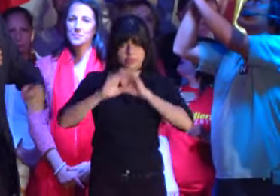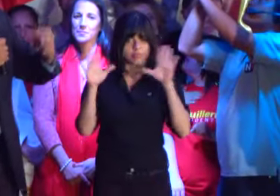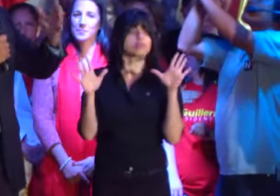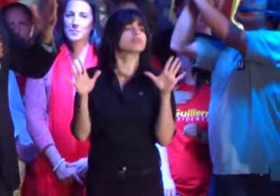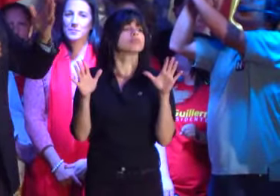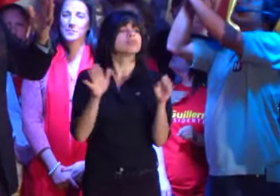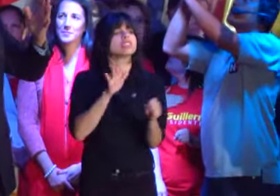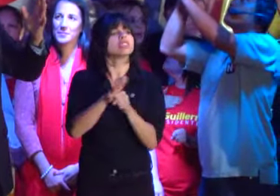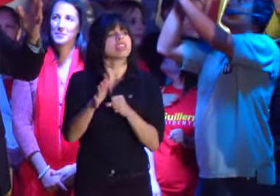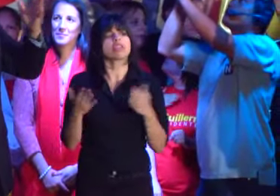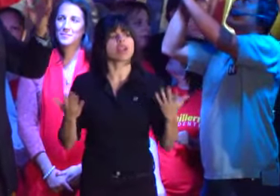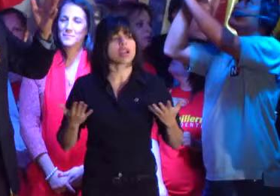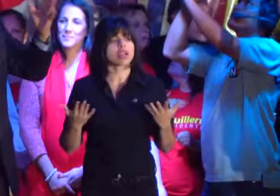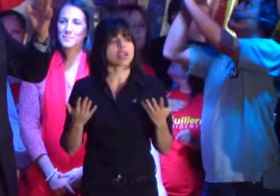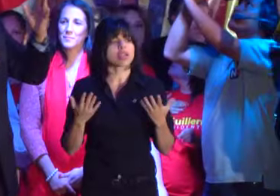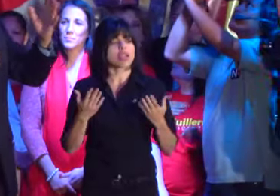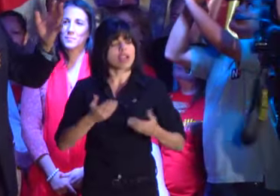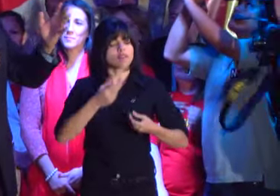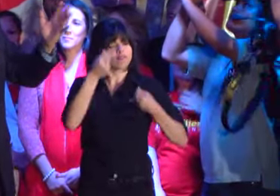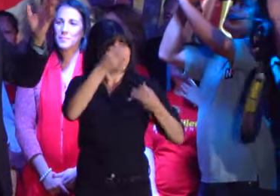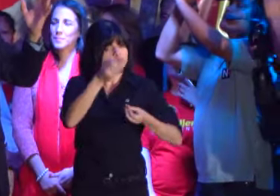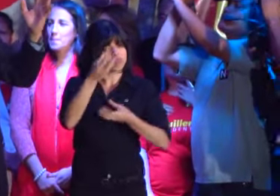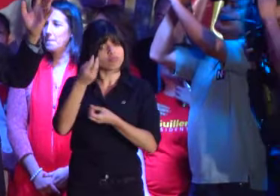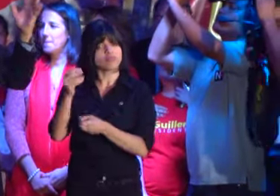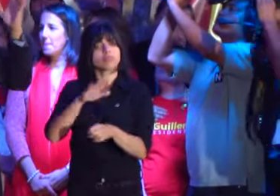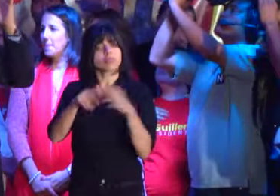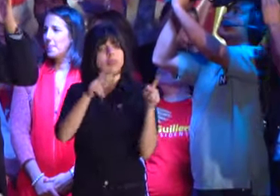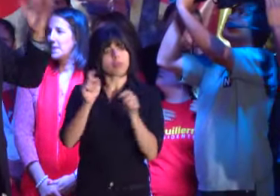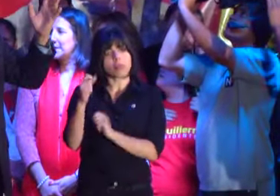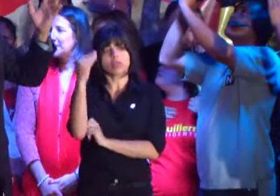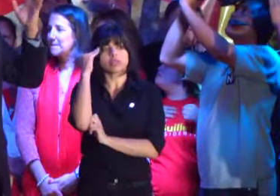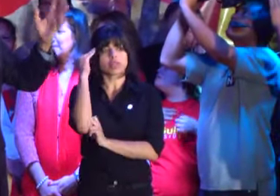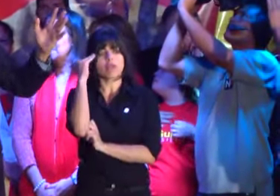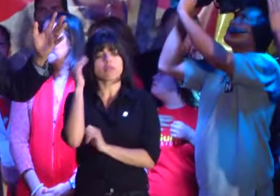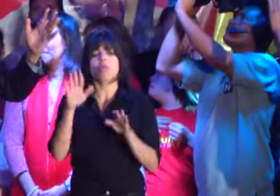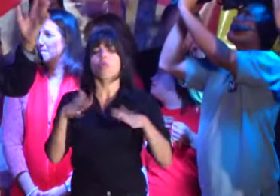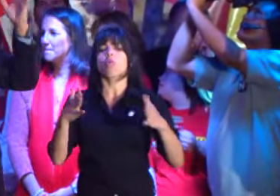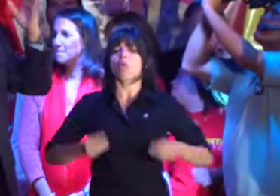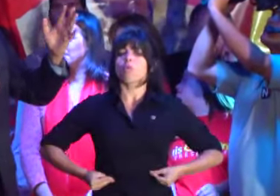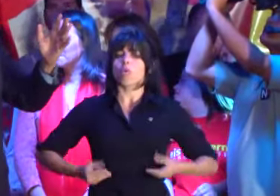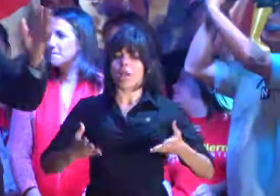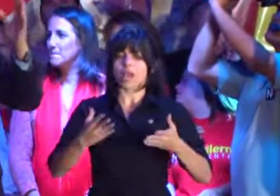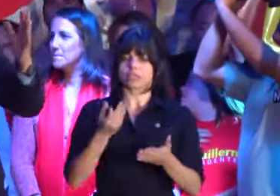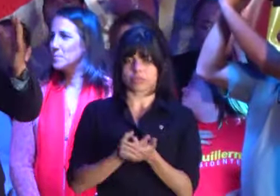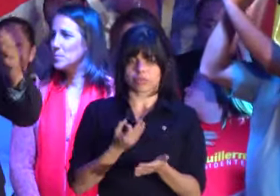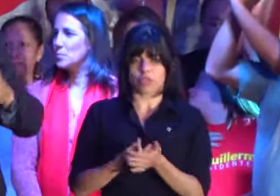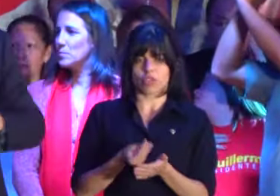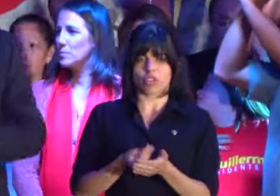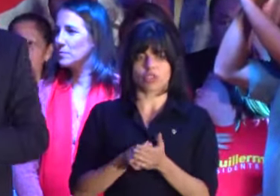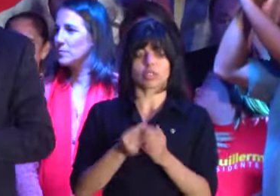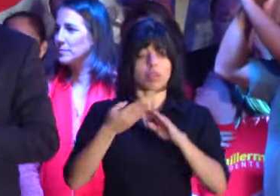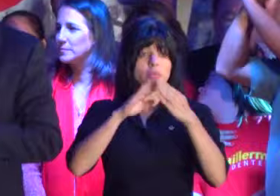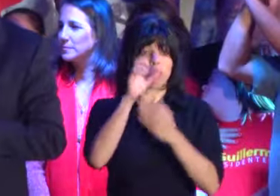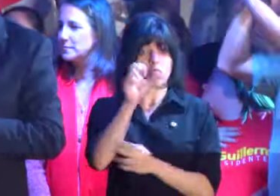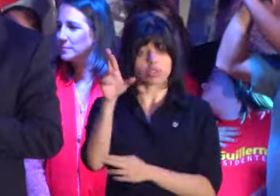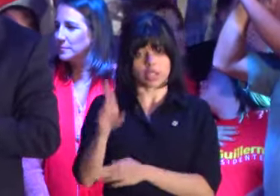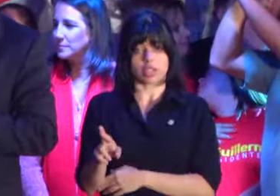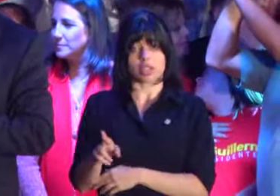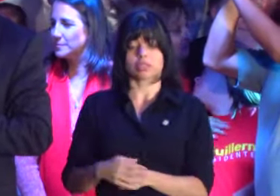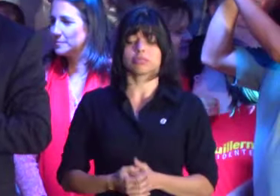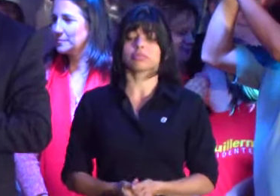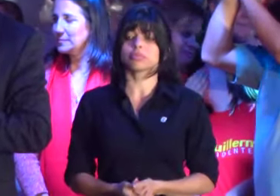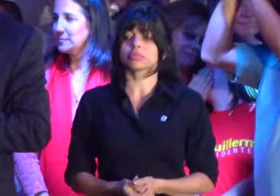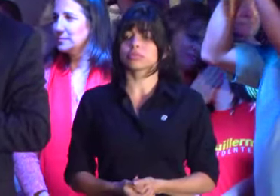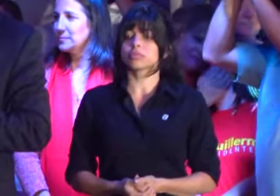transparencia, llena de rendición de cuentas para que se sepa cómo se gastan los recursos del pueblo de Costa Rica.